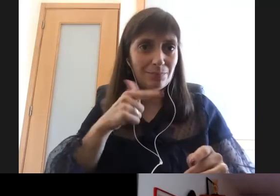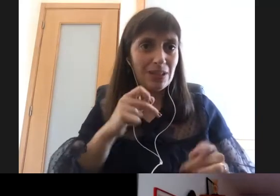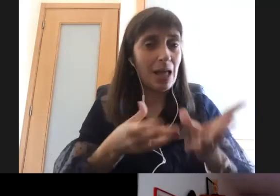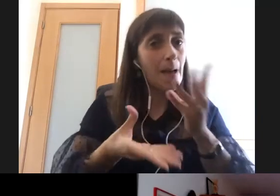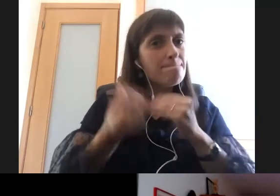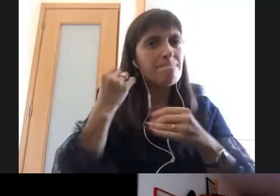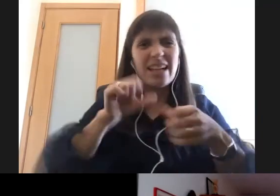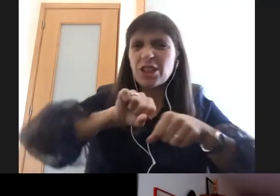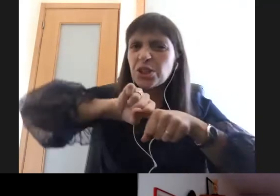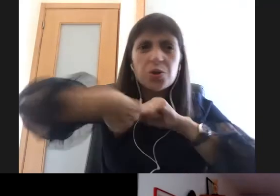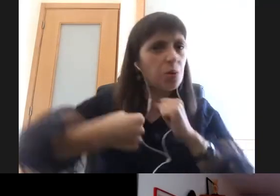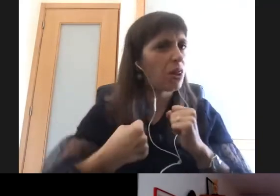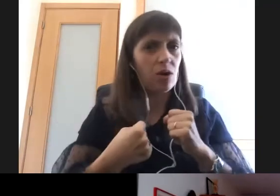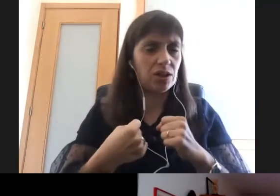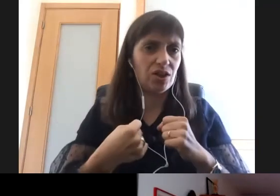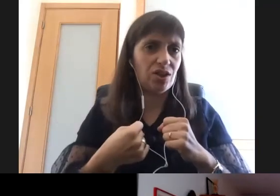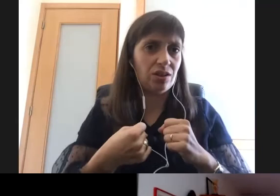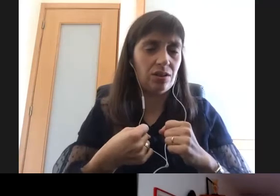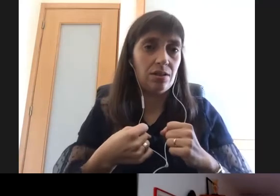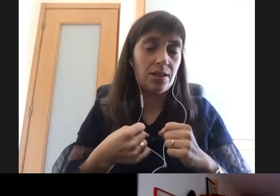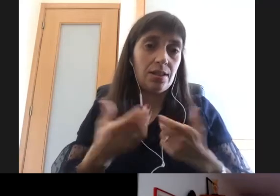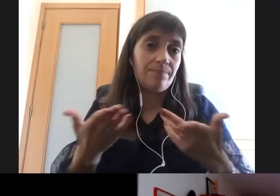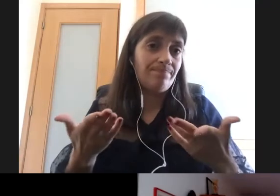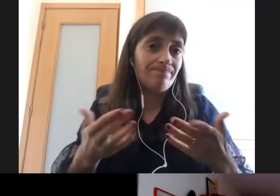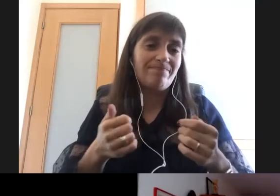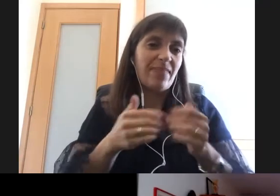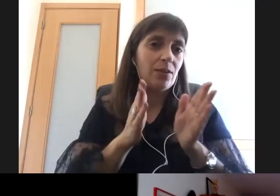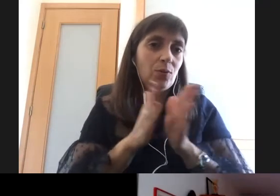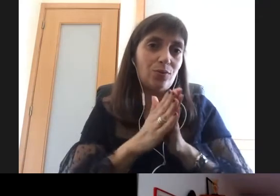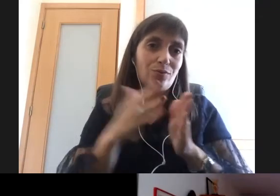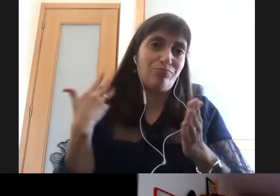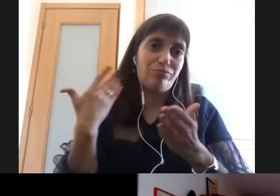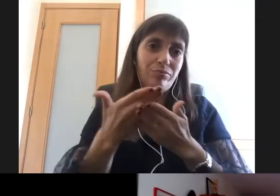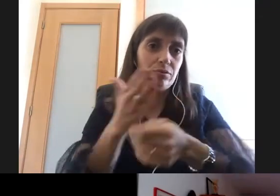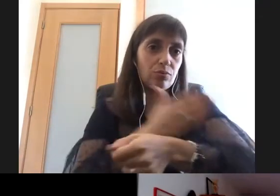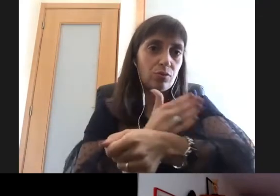destruidores pelo seu histórico no século XX.